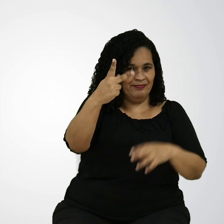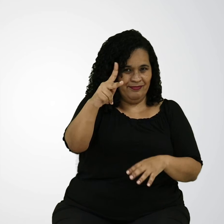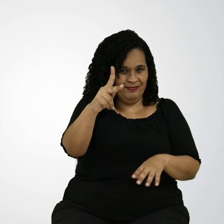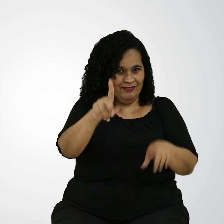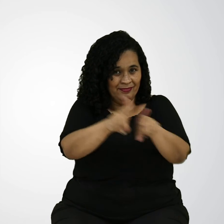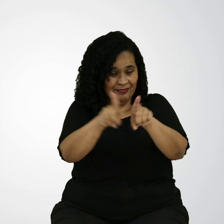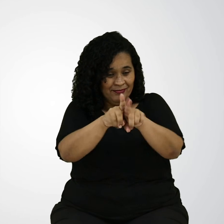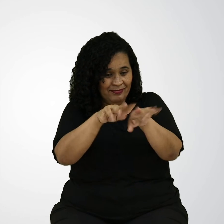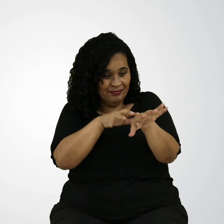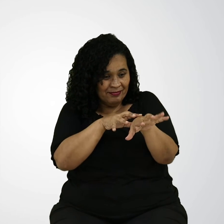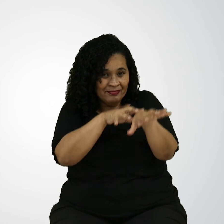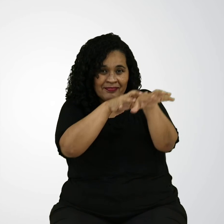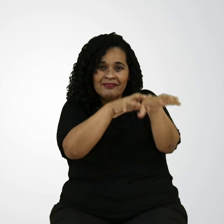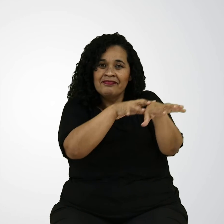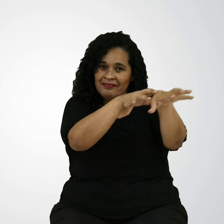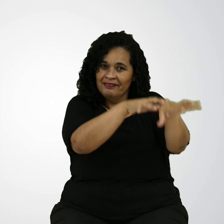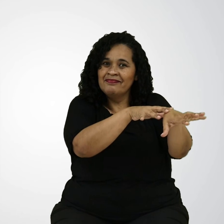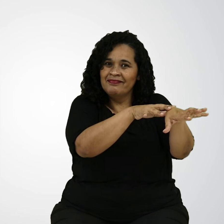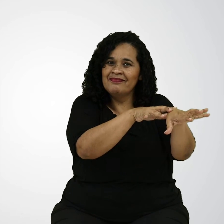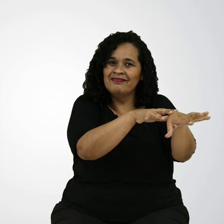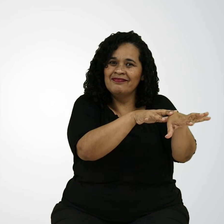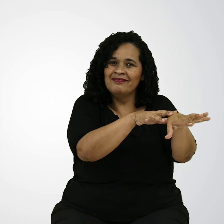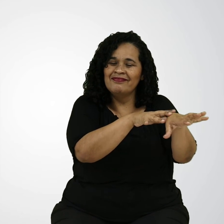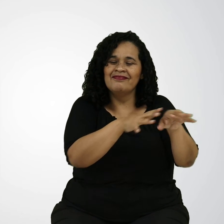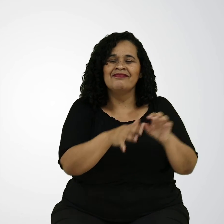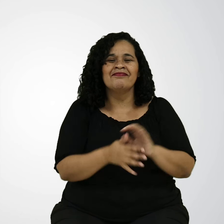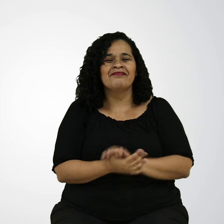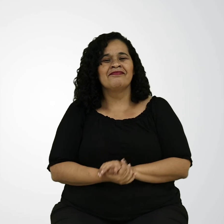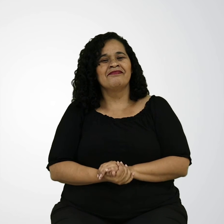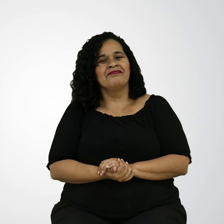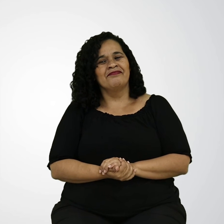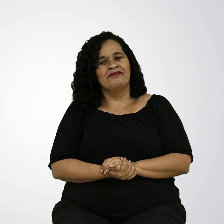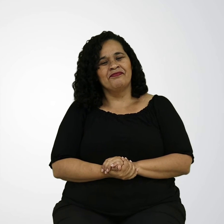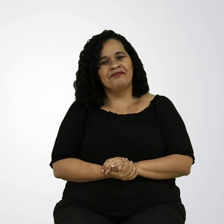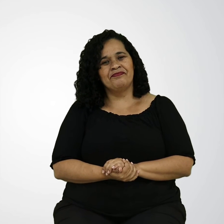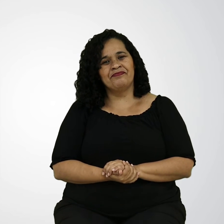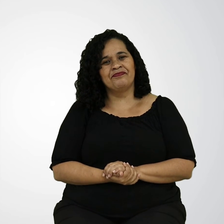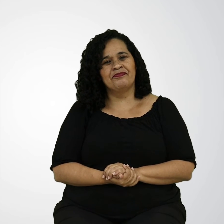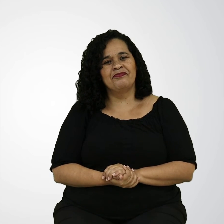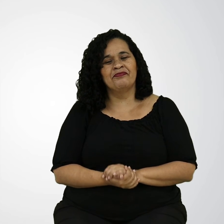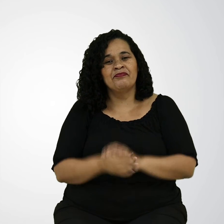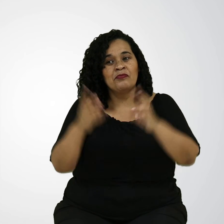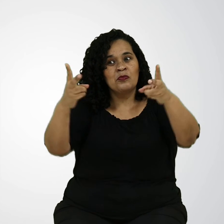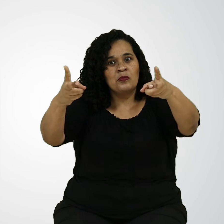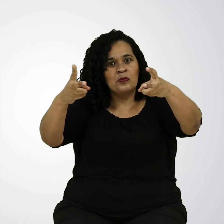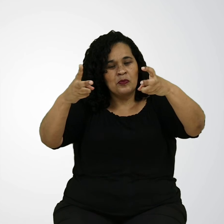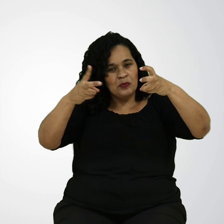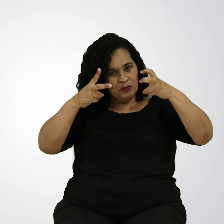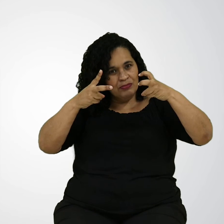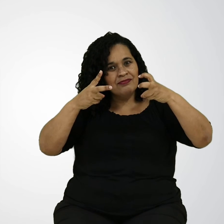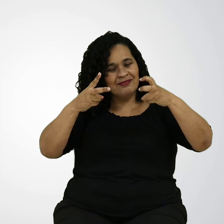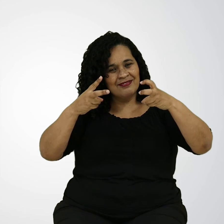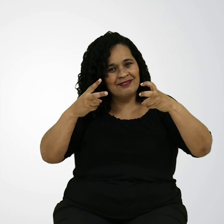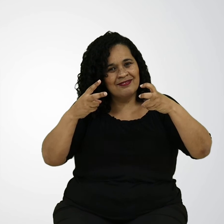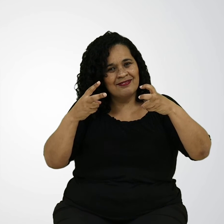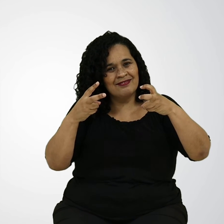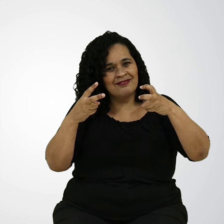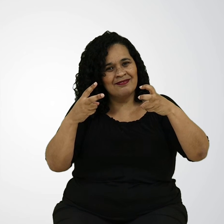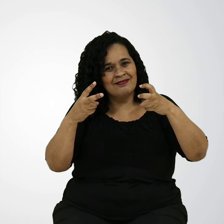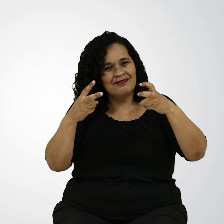Palavras temperadas com sal. É um desafio. É um desafio, né? Aqui você percebe como que